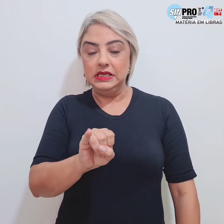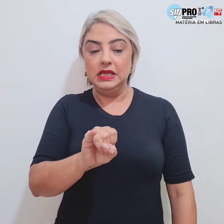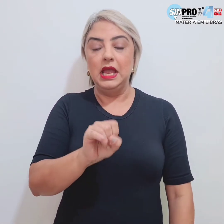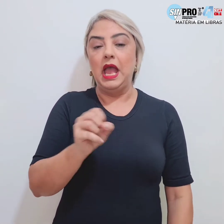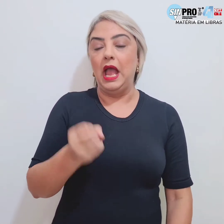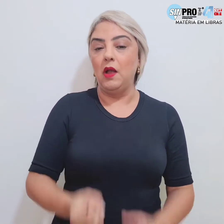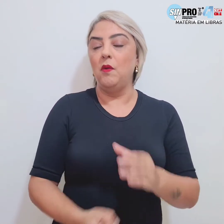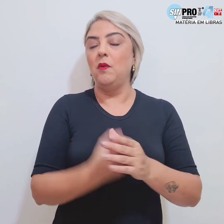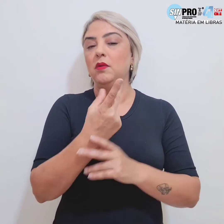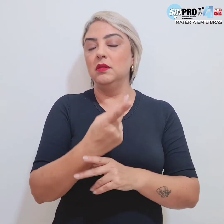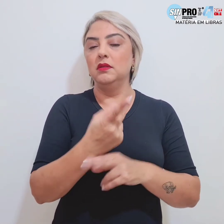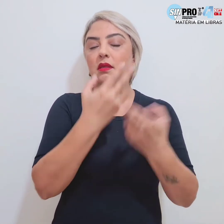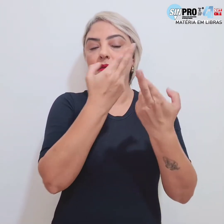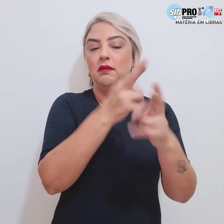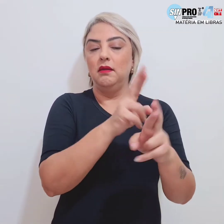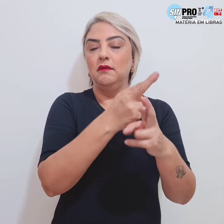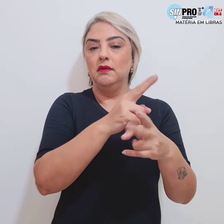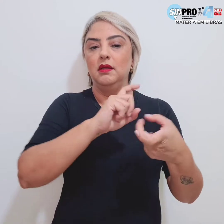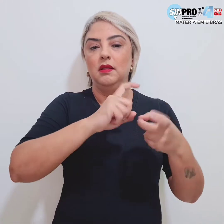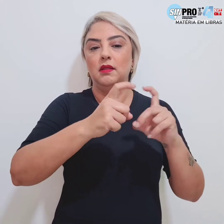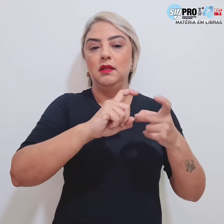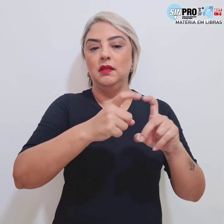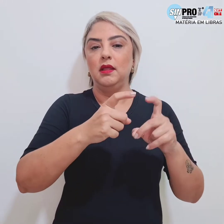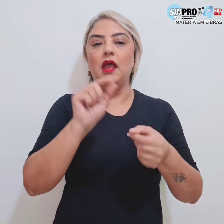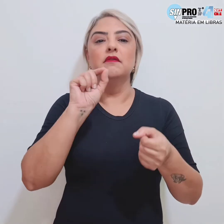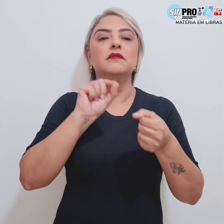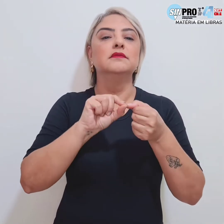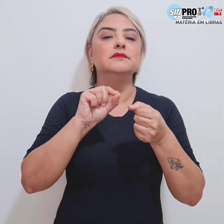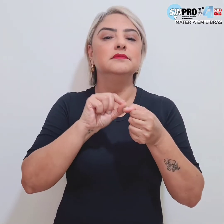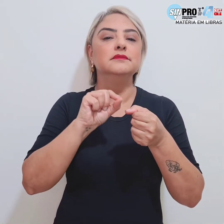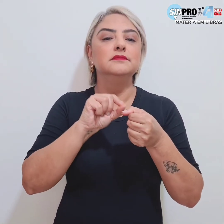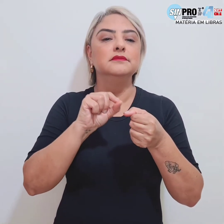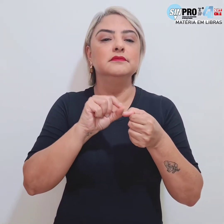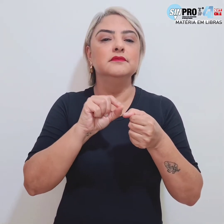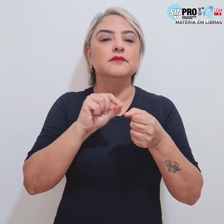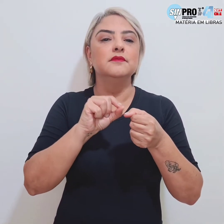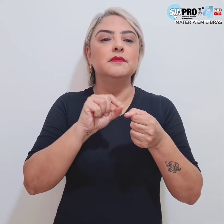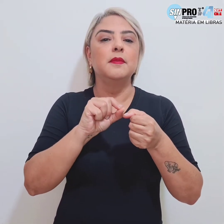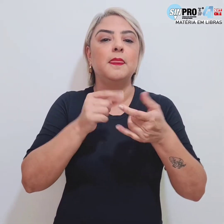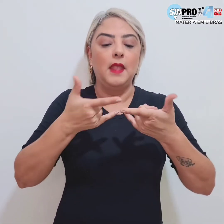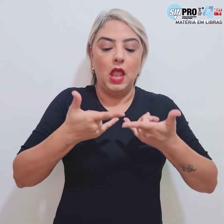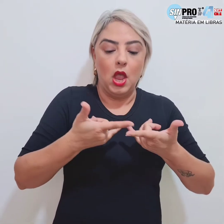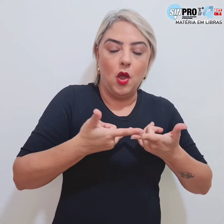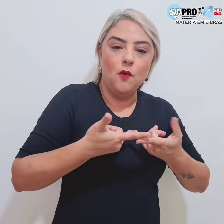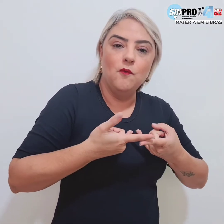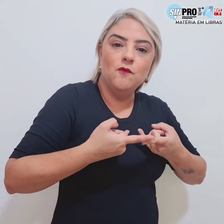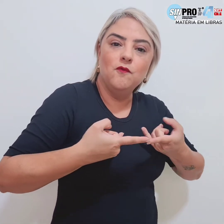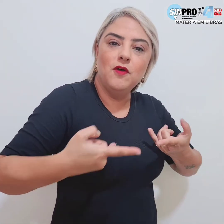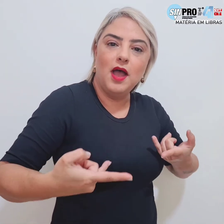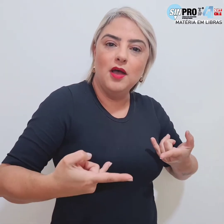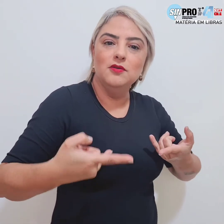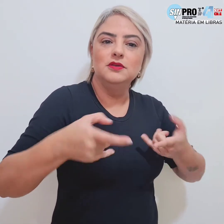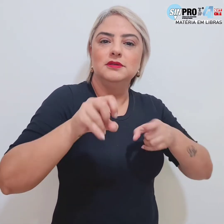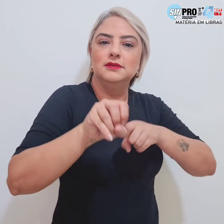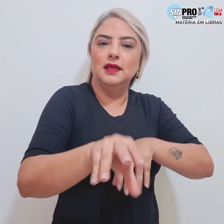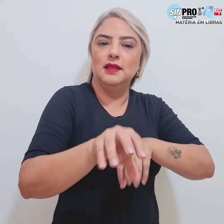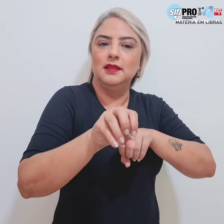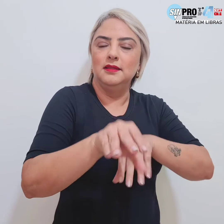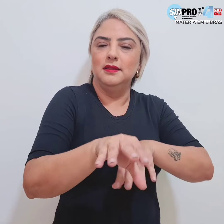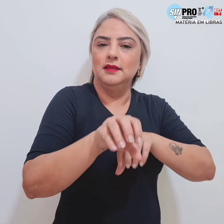reforma administrativa realizará o voucherização do ensino, como